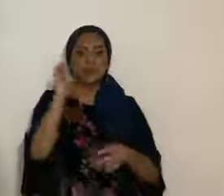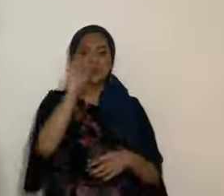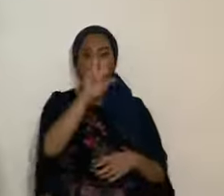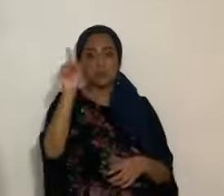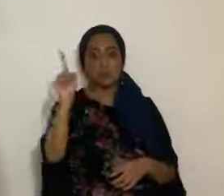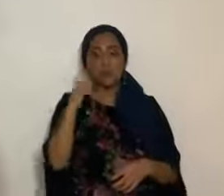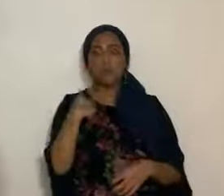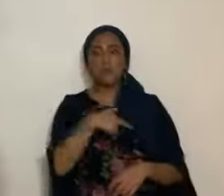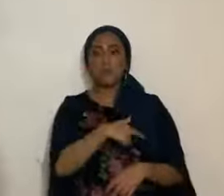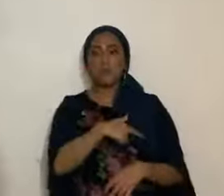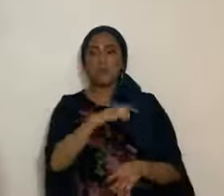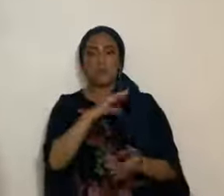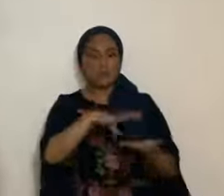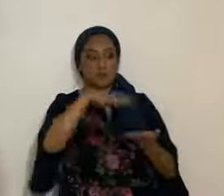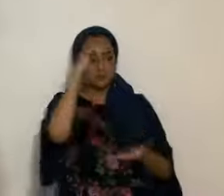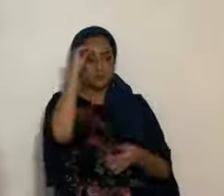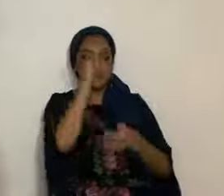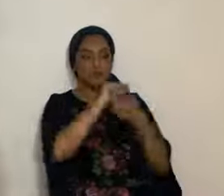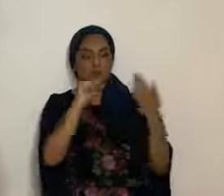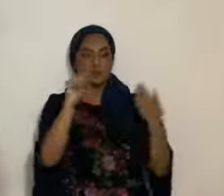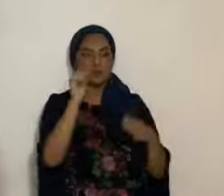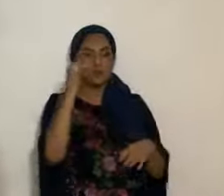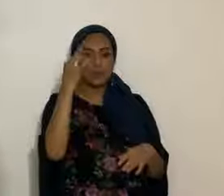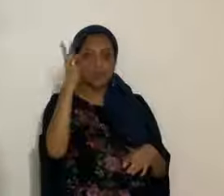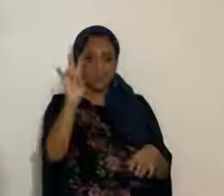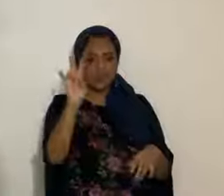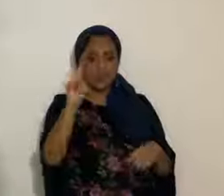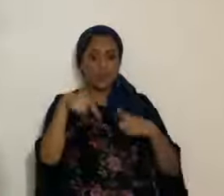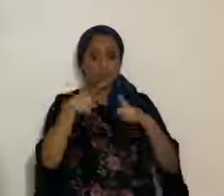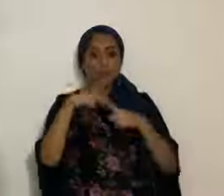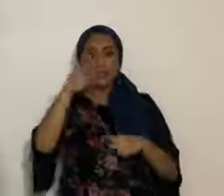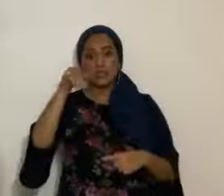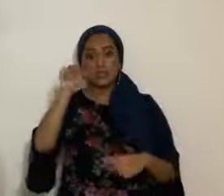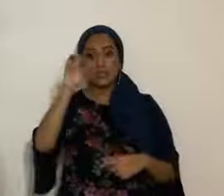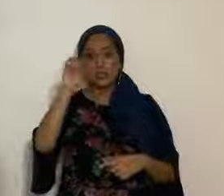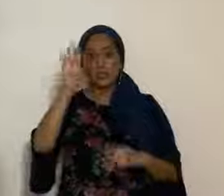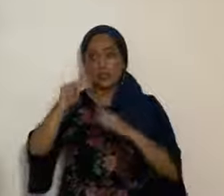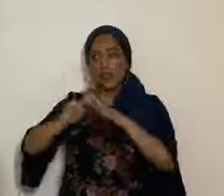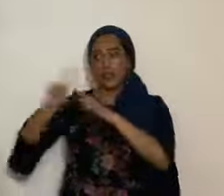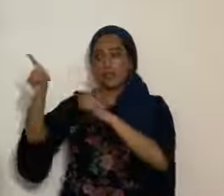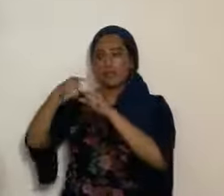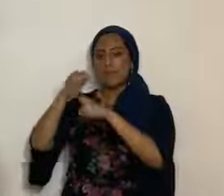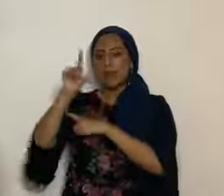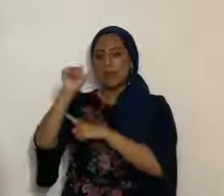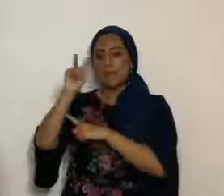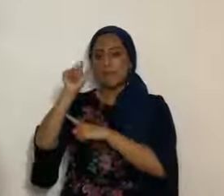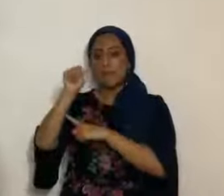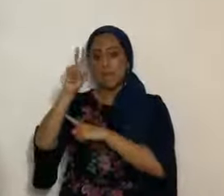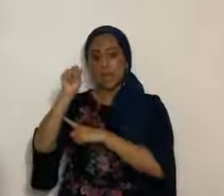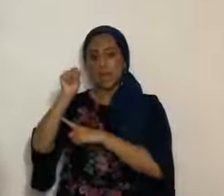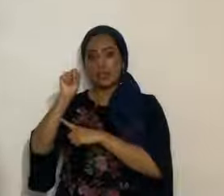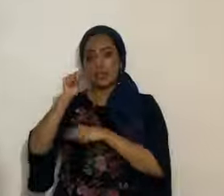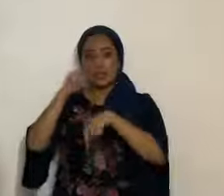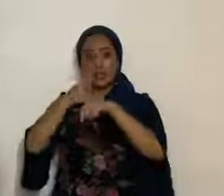nosotros vamos a leer a partir del verso 17, cuando Jacob huye de Labán. Jacob ya se había dado cuenta